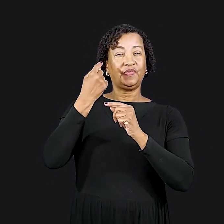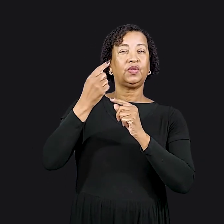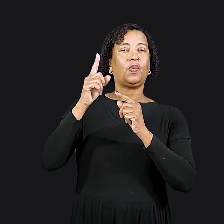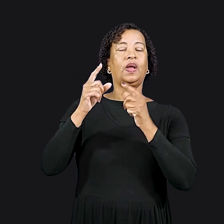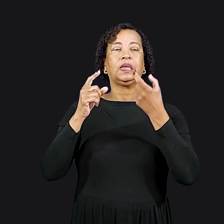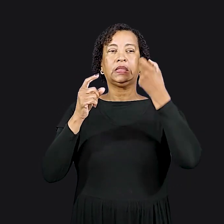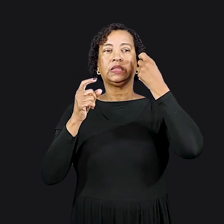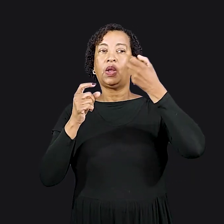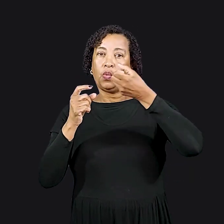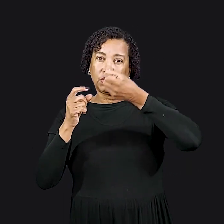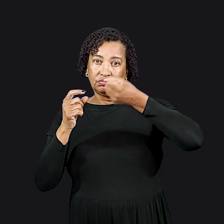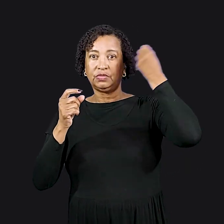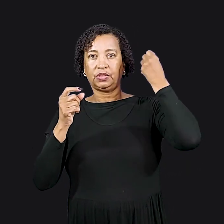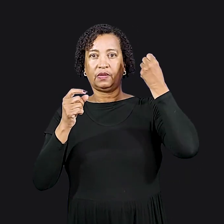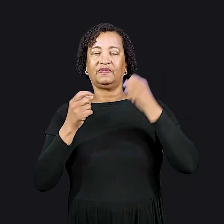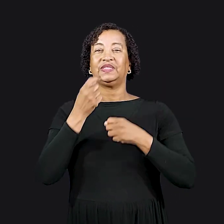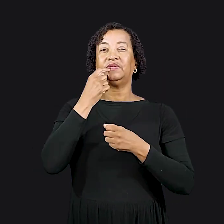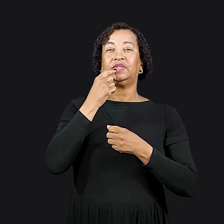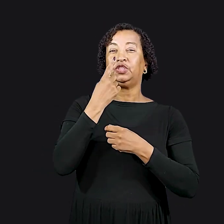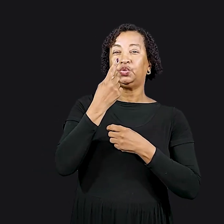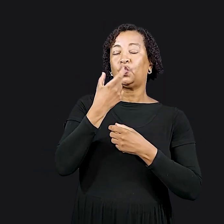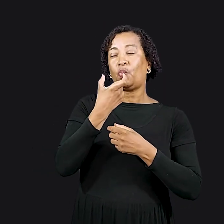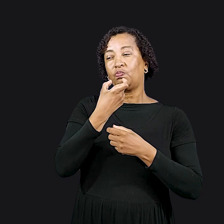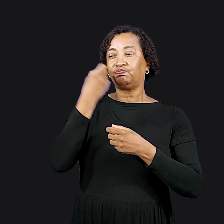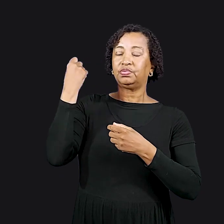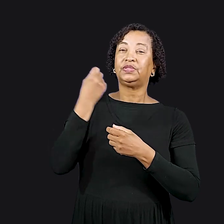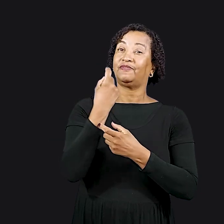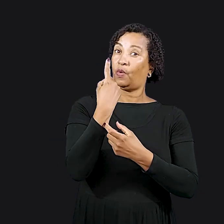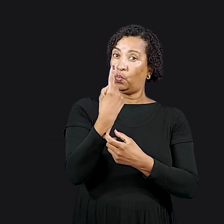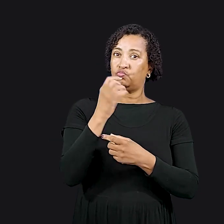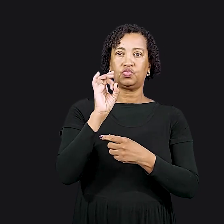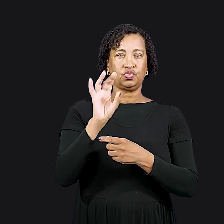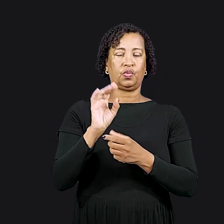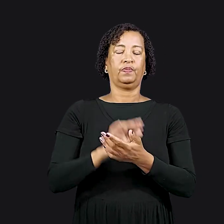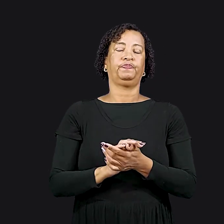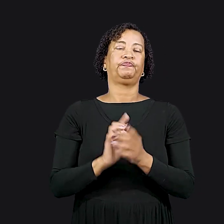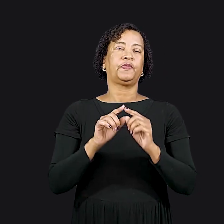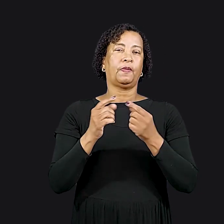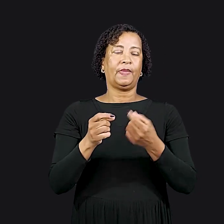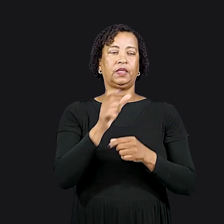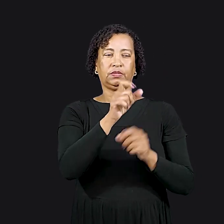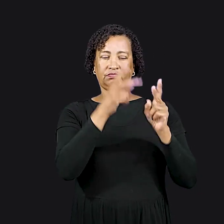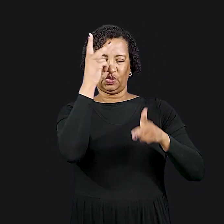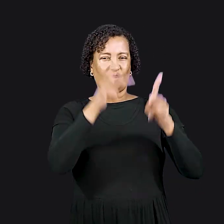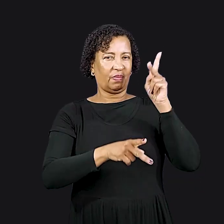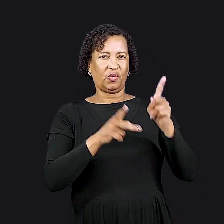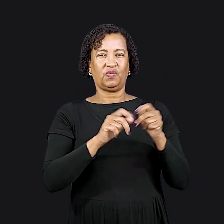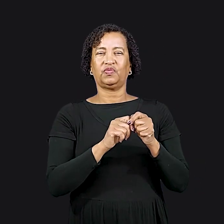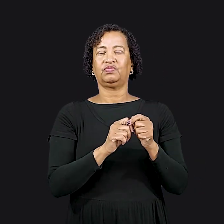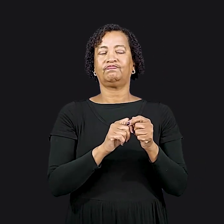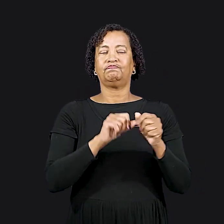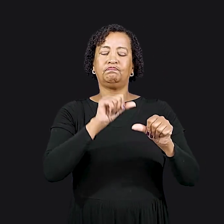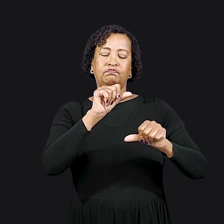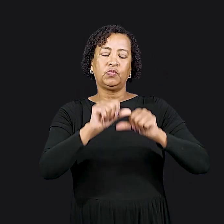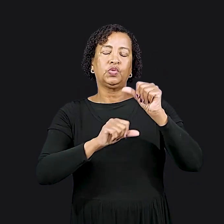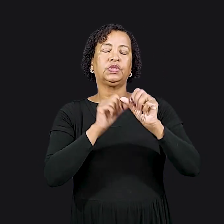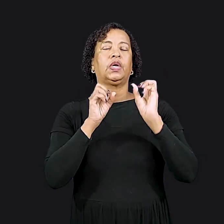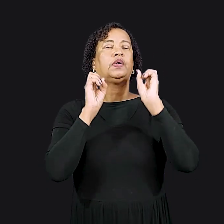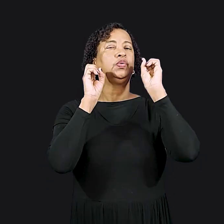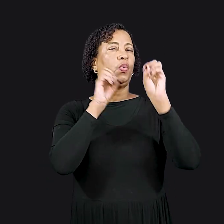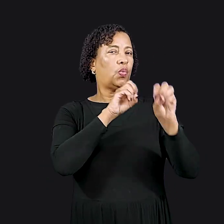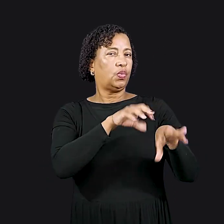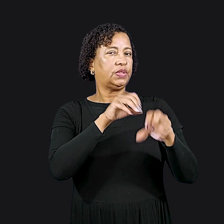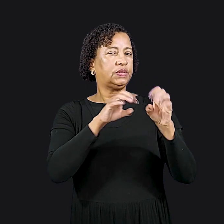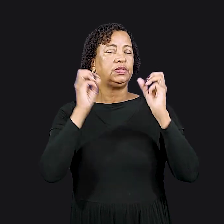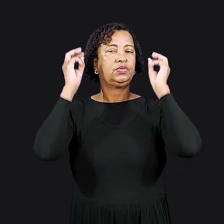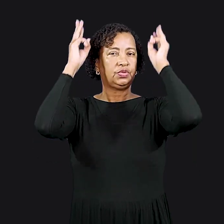ou só um dente. Os escribas e fariseus reformularam os ensinos de Moisés. Ame o